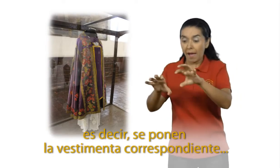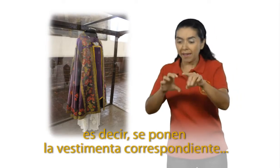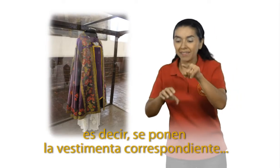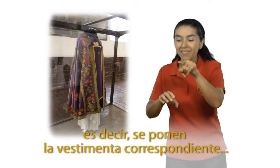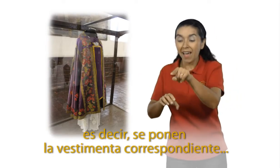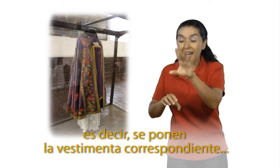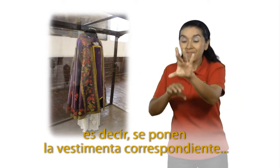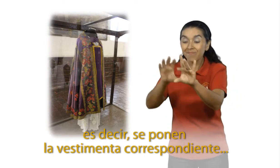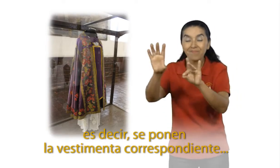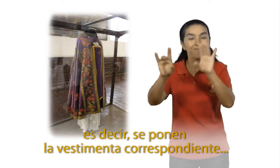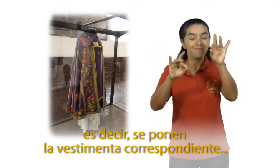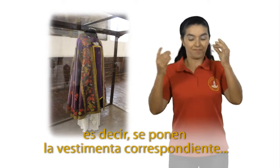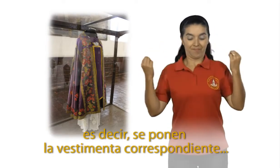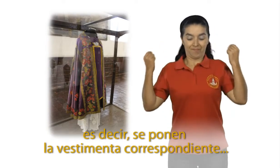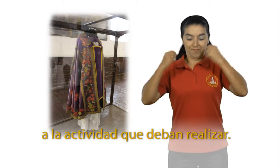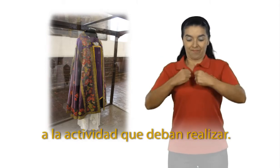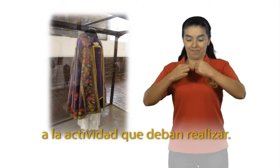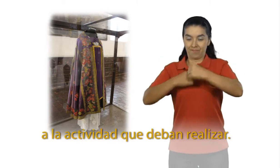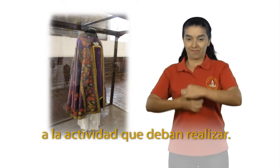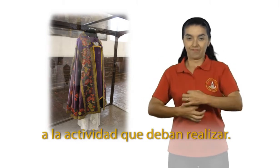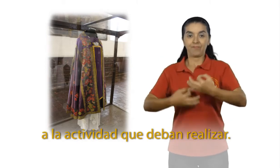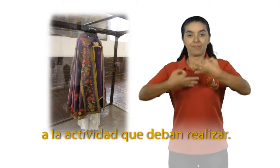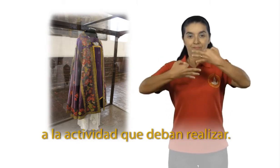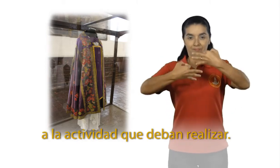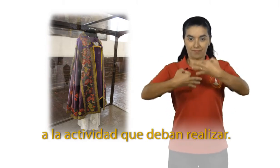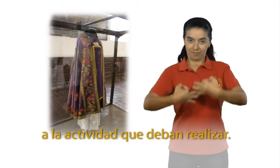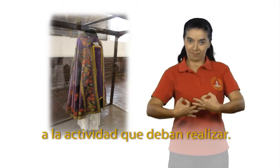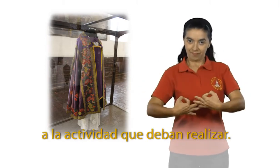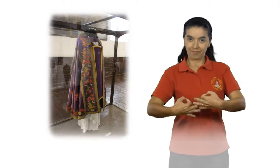vestimenta correspondiente a la actividad que deban realizar.